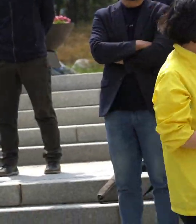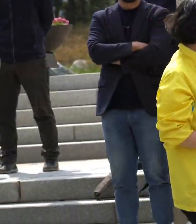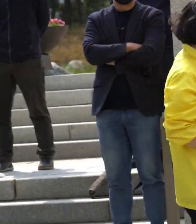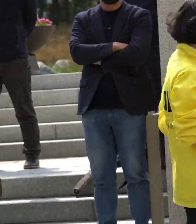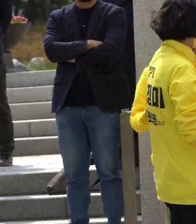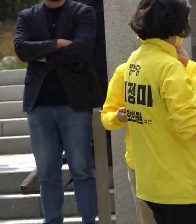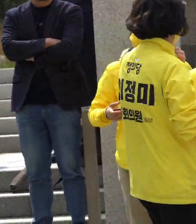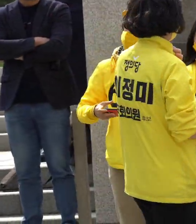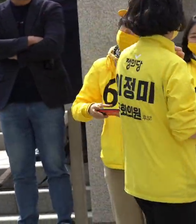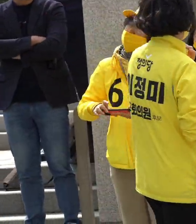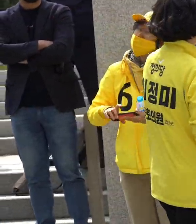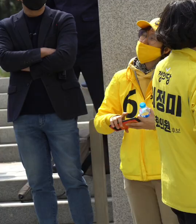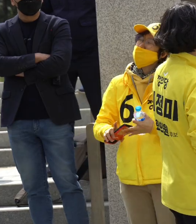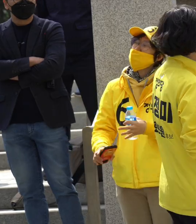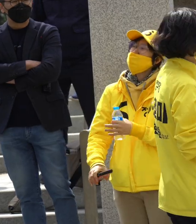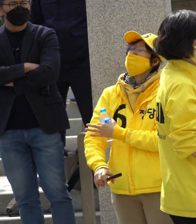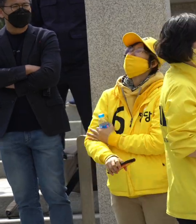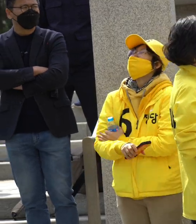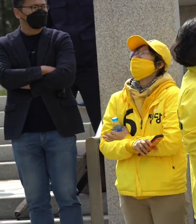고맙습니다.